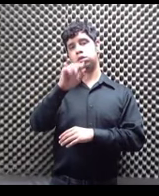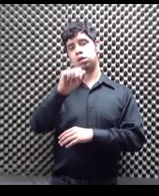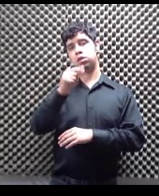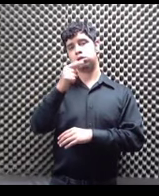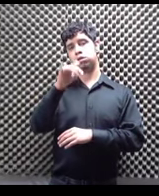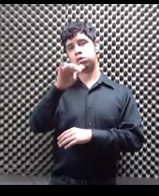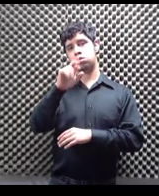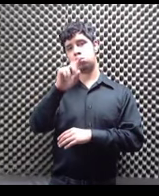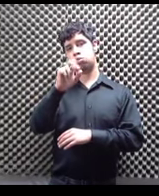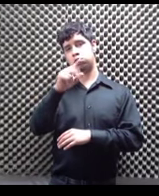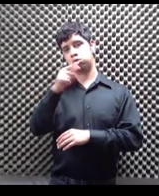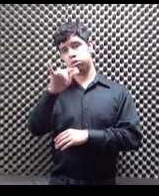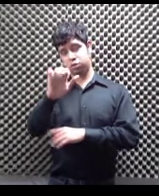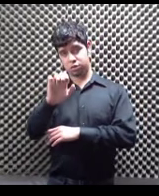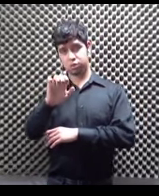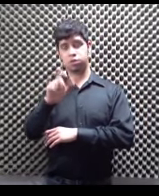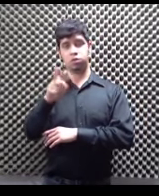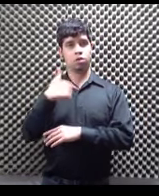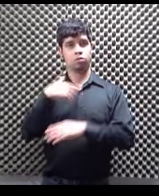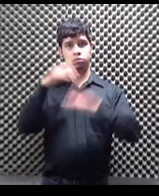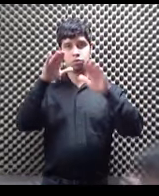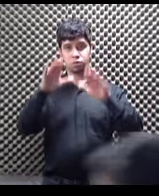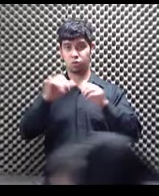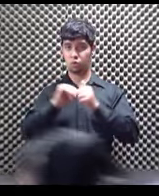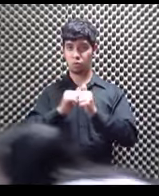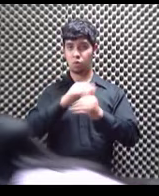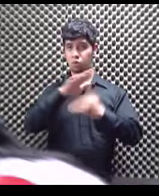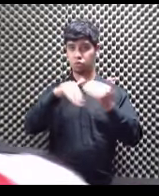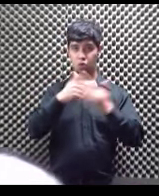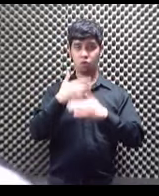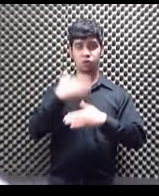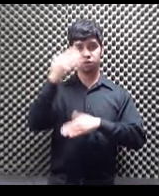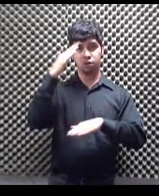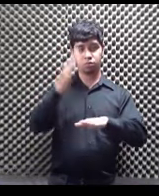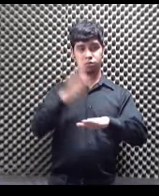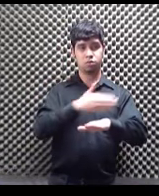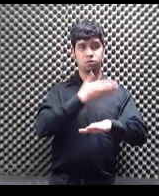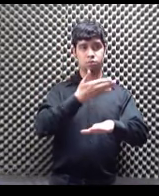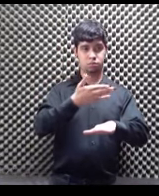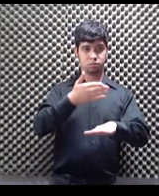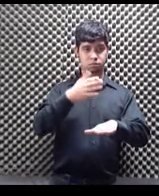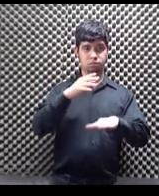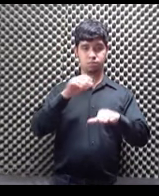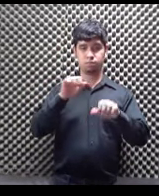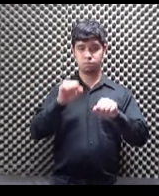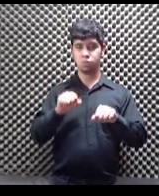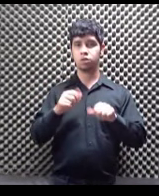Georgie! Esto es una delicia. Entonces, como todos cantan, muy musical, pues